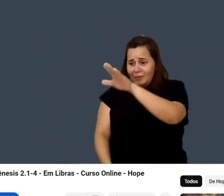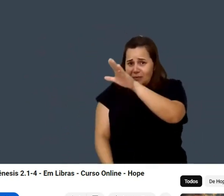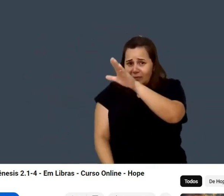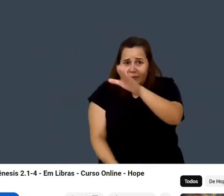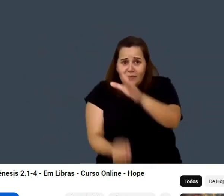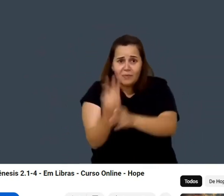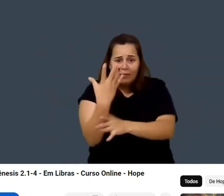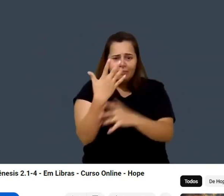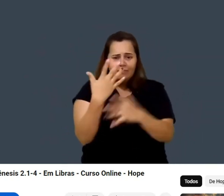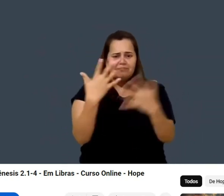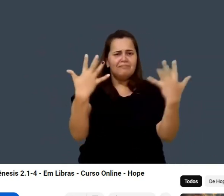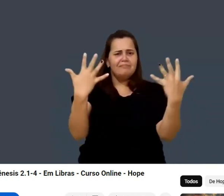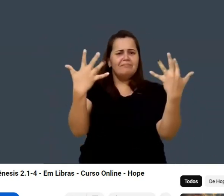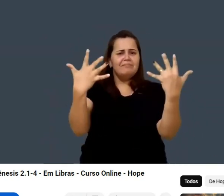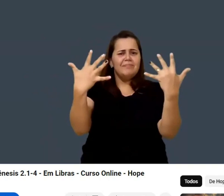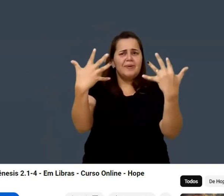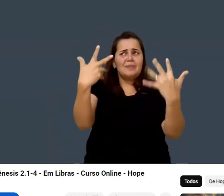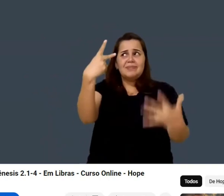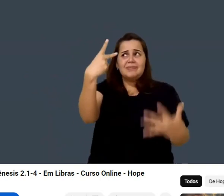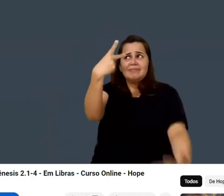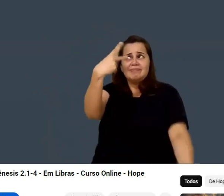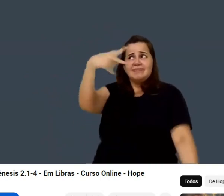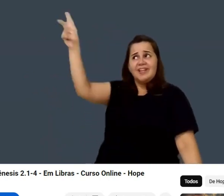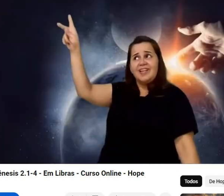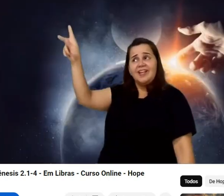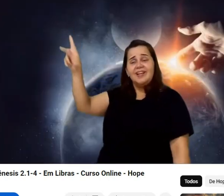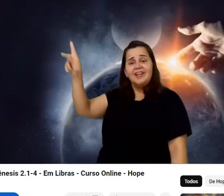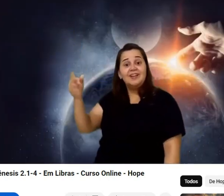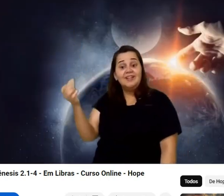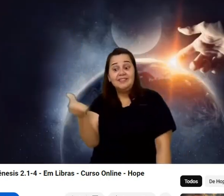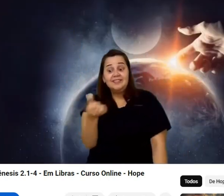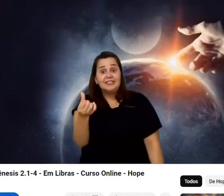Deus, com suas mãos, criou todas essas coisas,